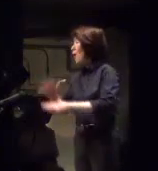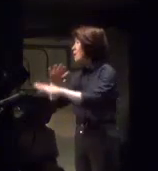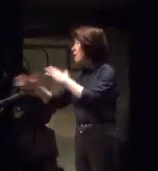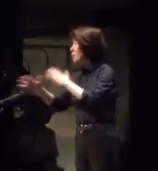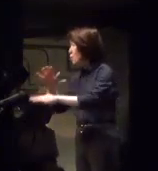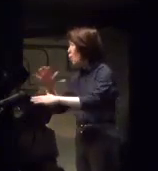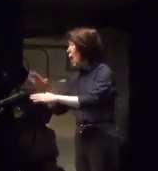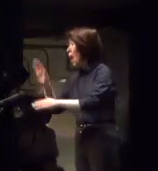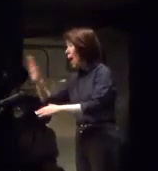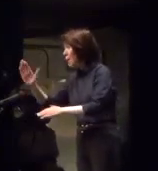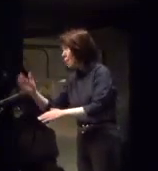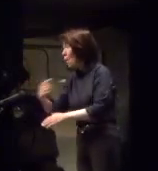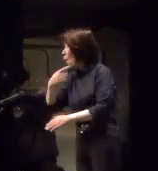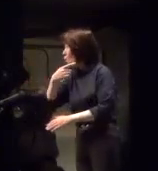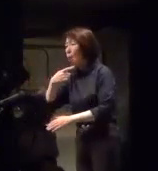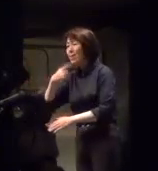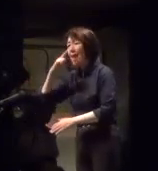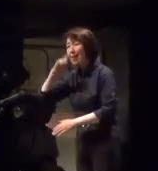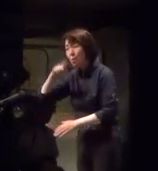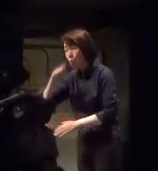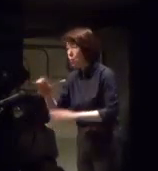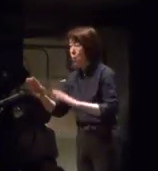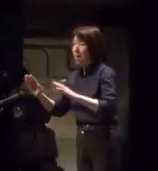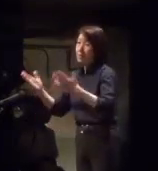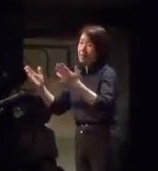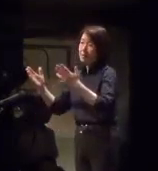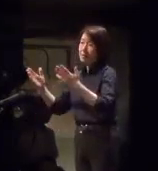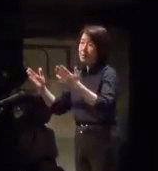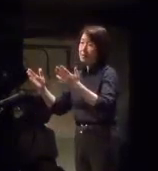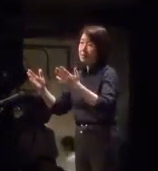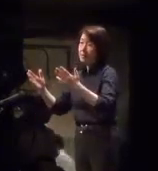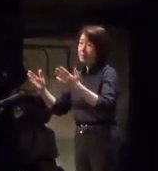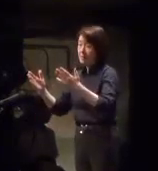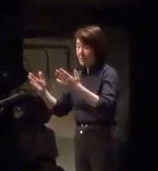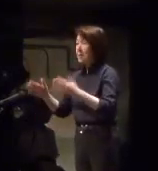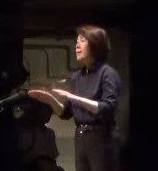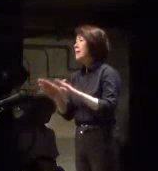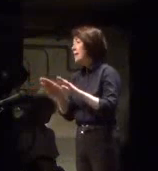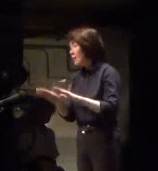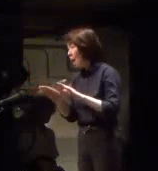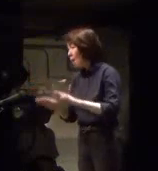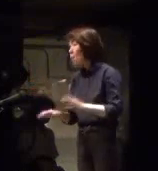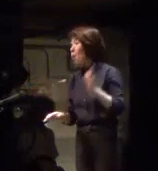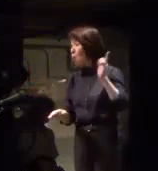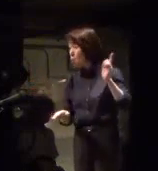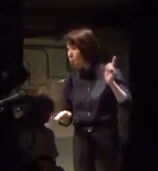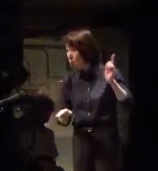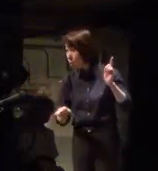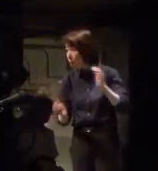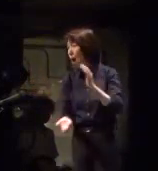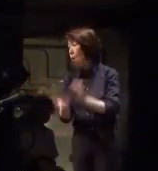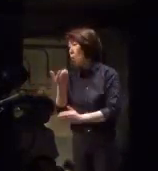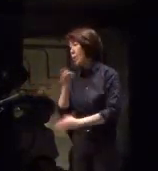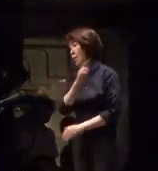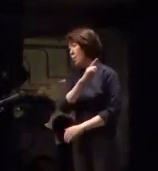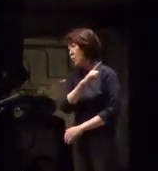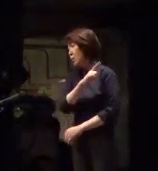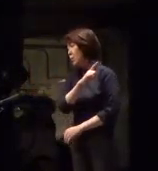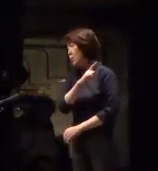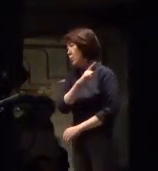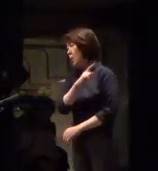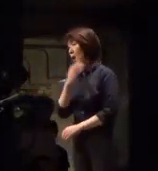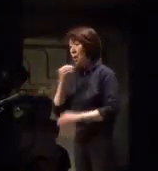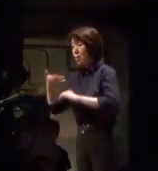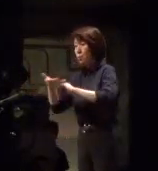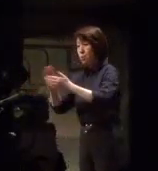争が起きたってこんなひどいことは起きないということが今もうすでに発生してしまっています。そして